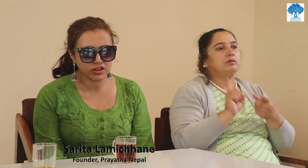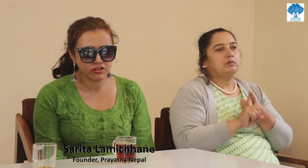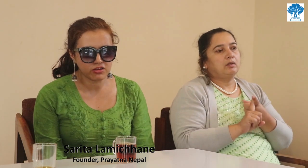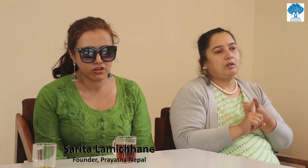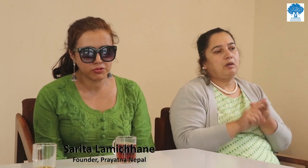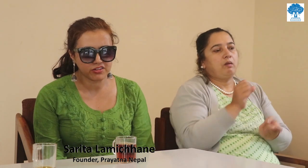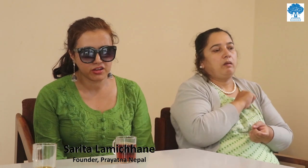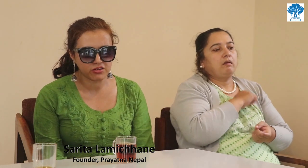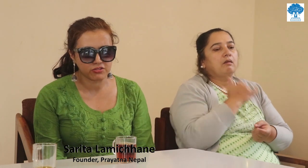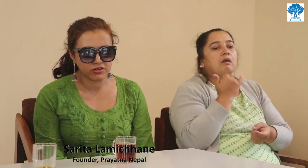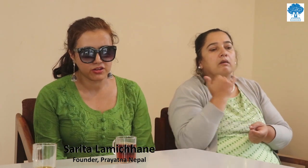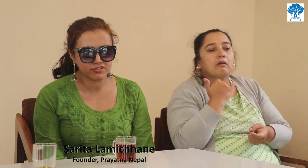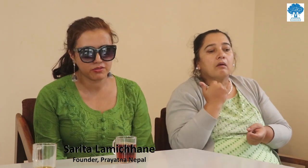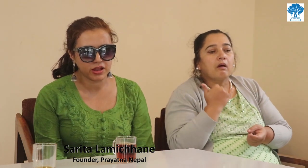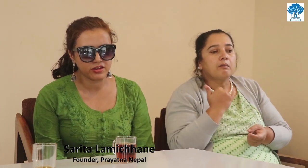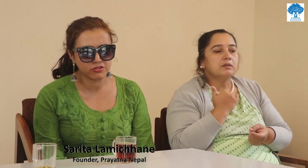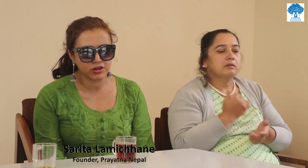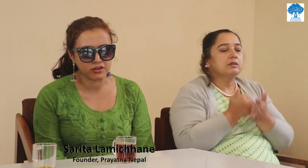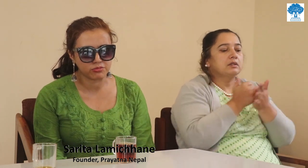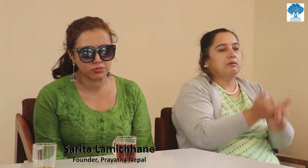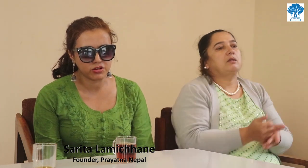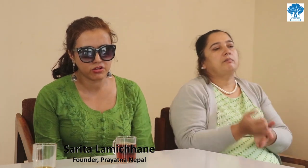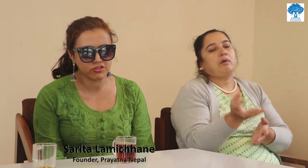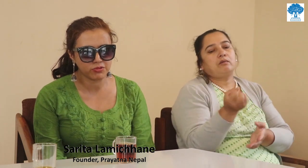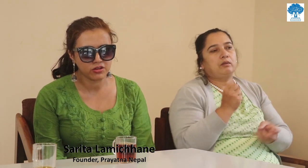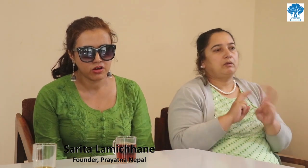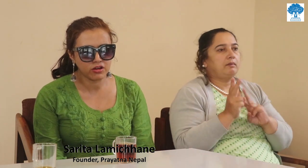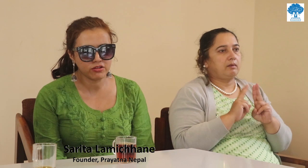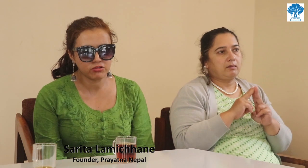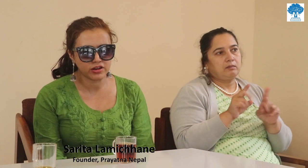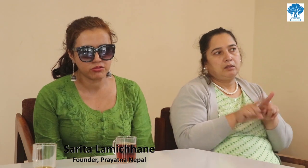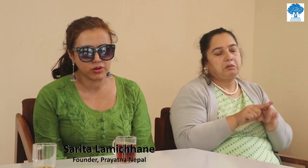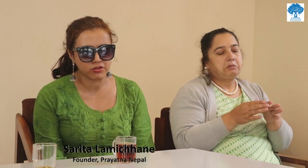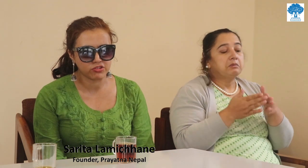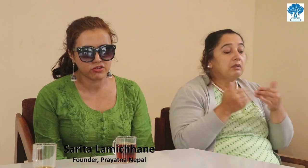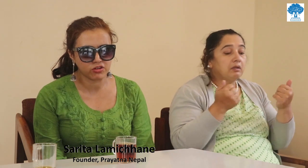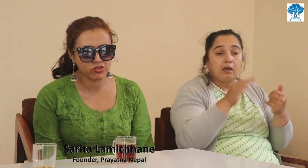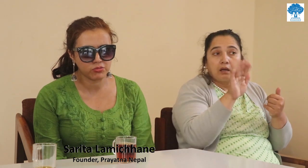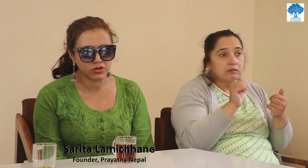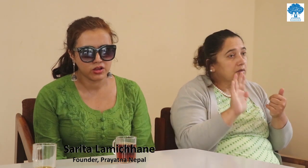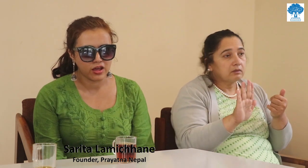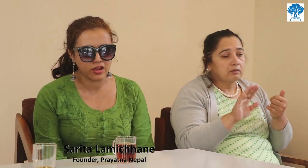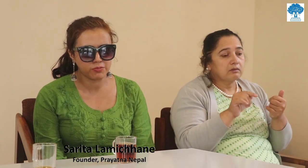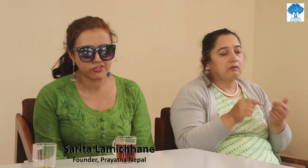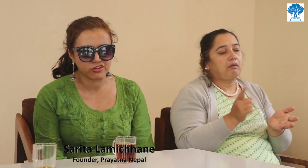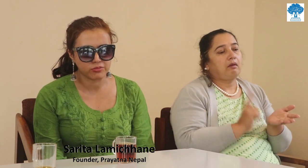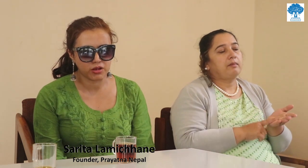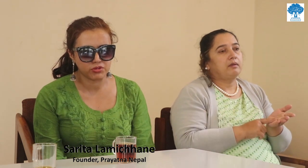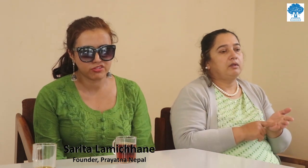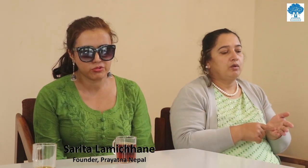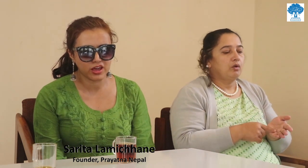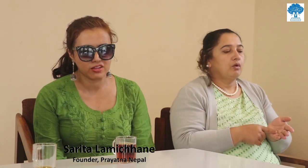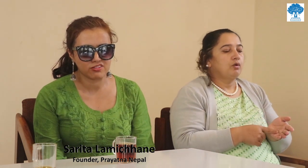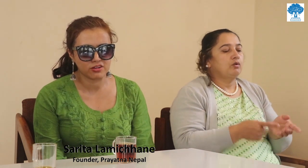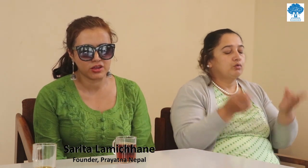यौनिक तथा लैङ्गिक अल्पसङ्ख्यकहरूले गएर सेवा लिने कुराहरूमा पनि अझै पनि अहिले खुलेर आउनुभएको छ, तर अझै पनि हेल्प पोस्टहरूमा